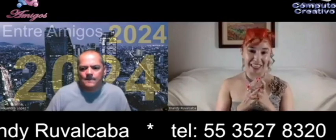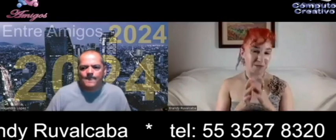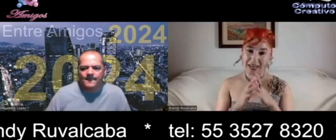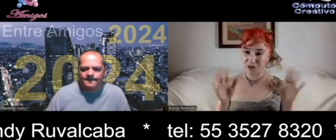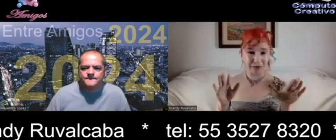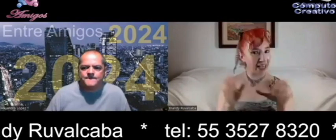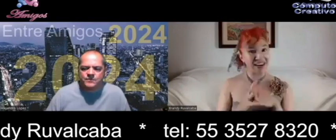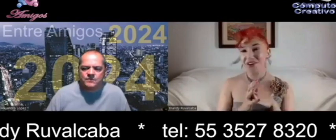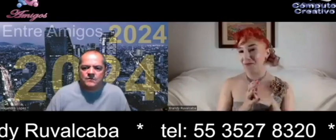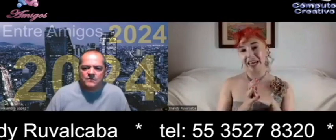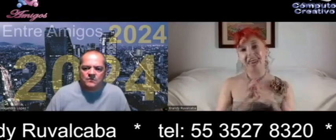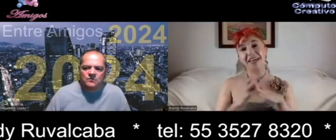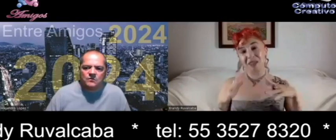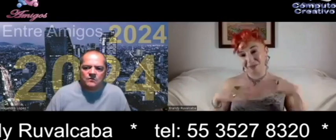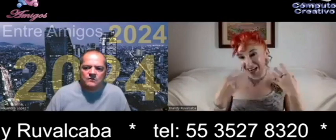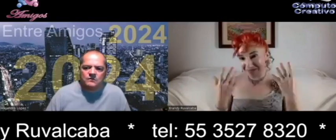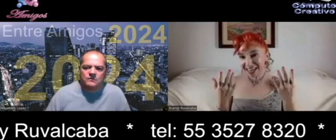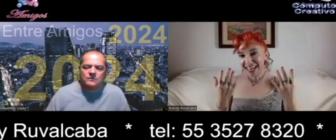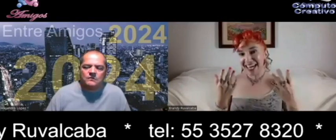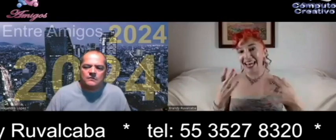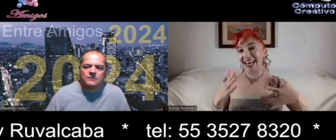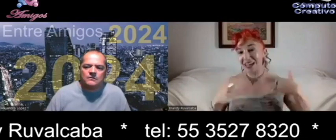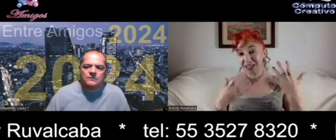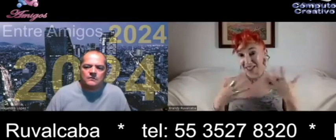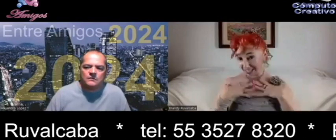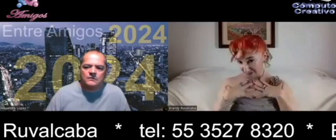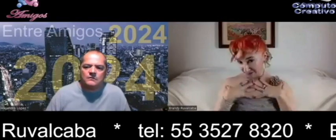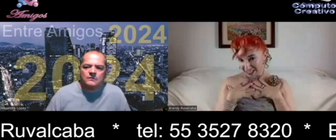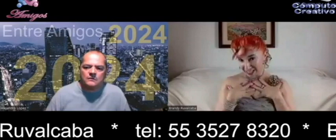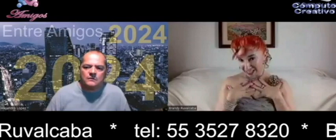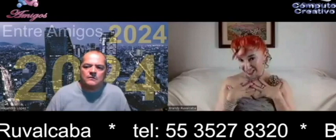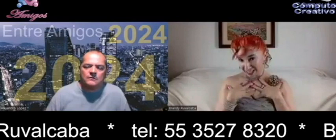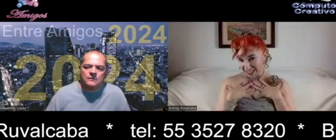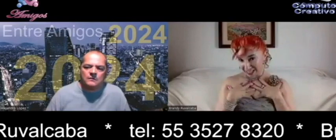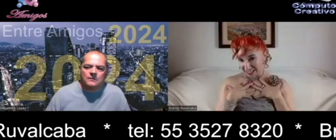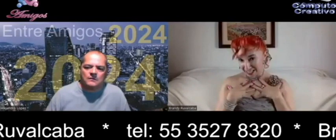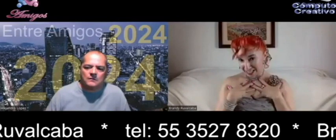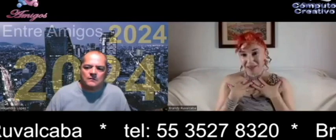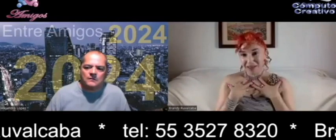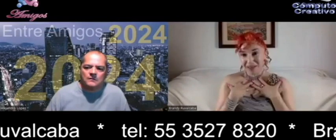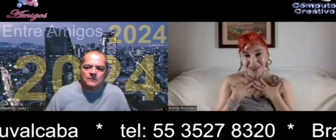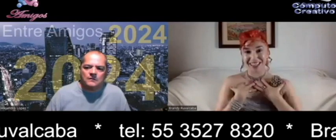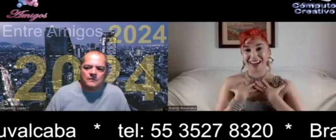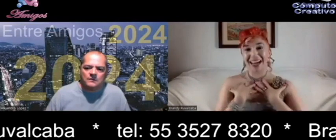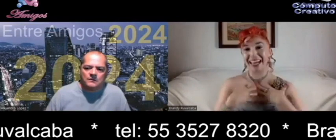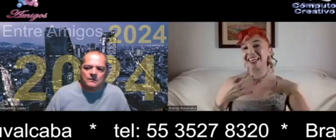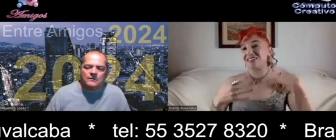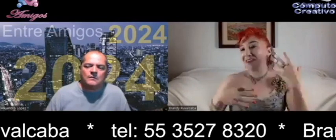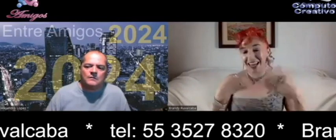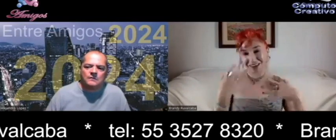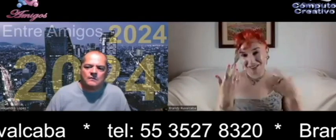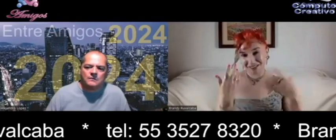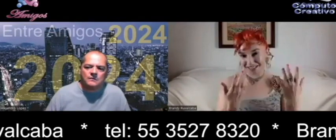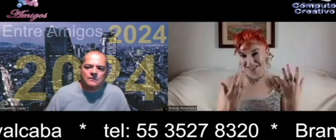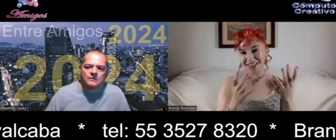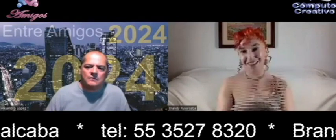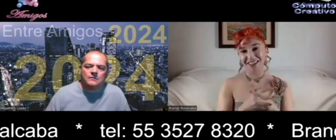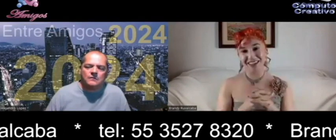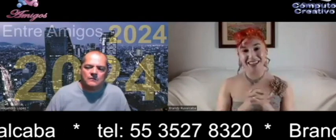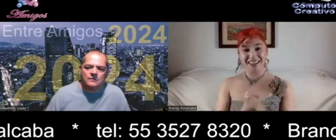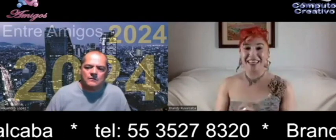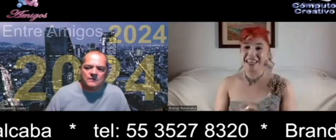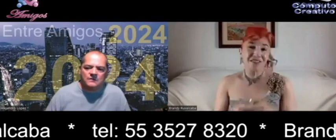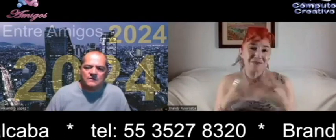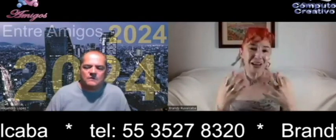tuviera algún familiar, no, es porque para mí la lengua de señas desde mi perspectiva es bailar con las